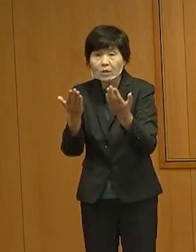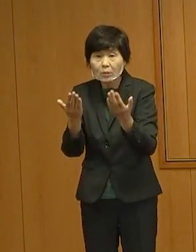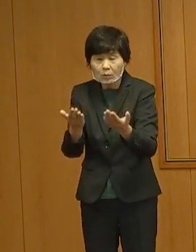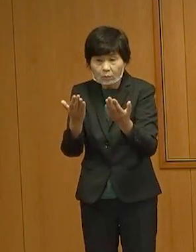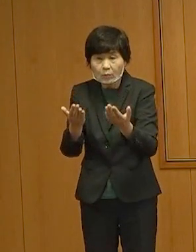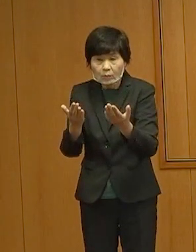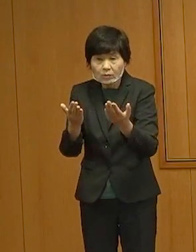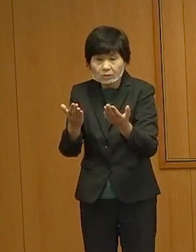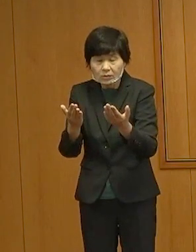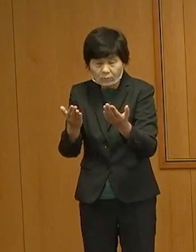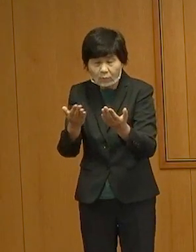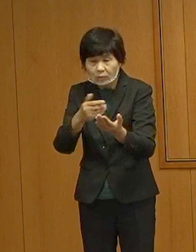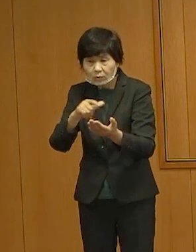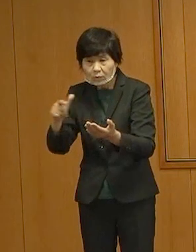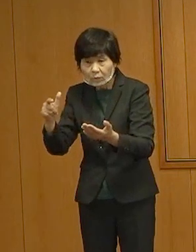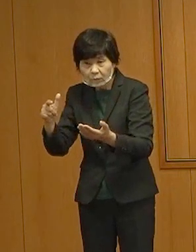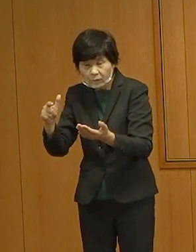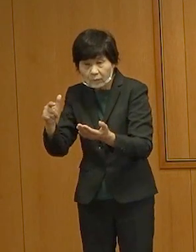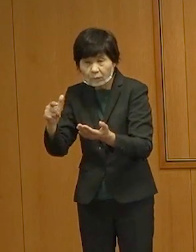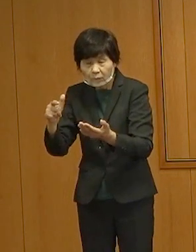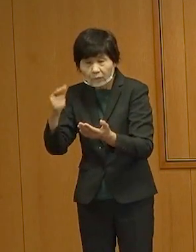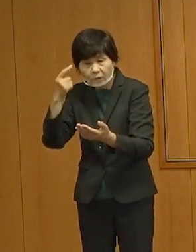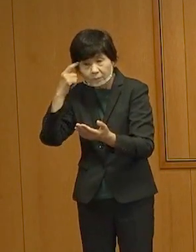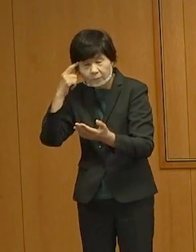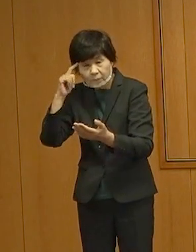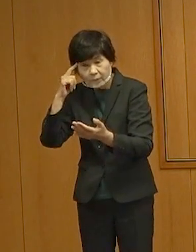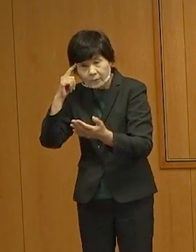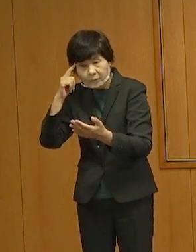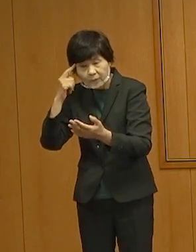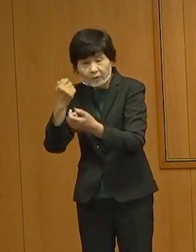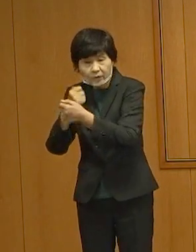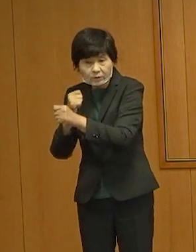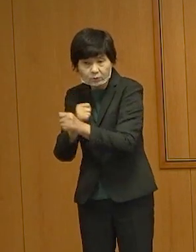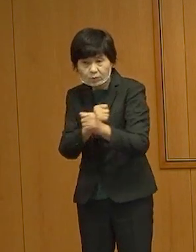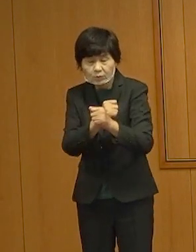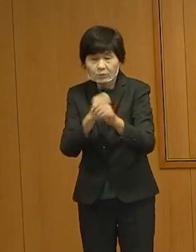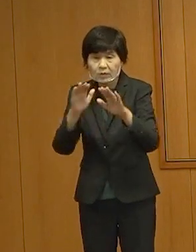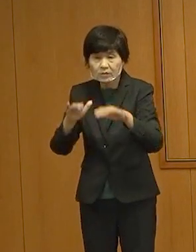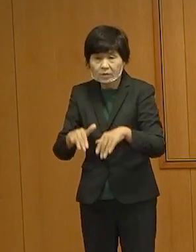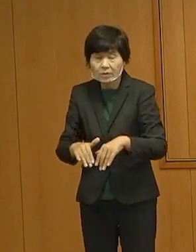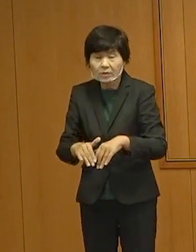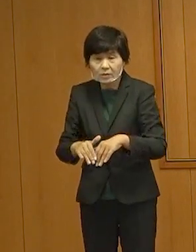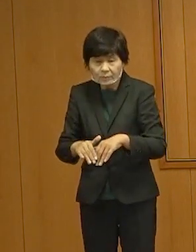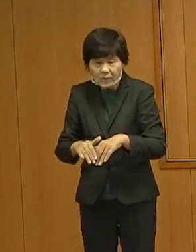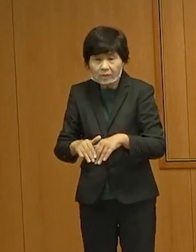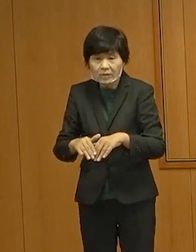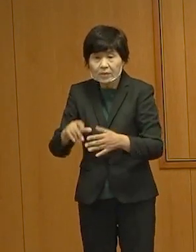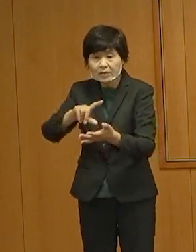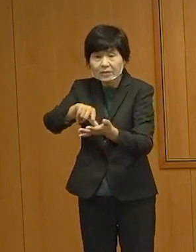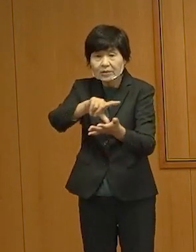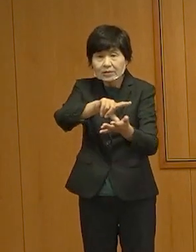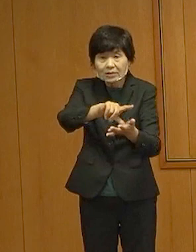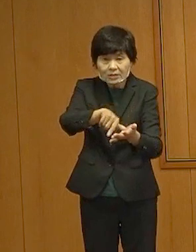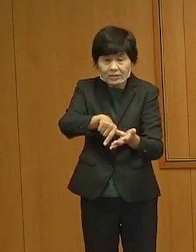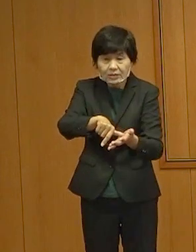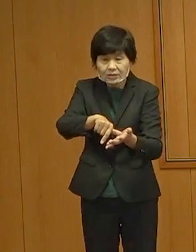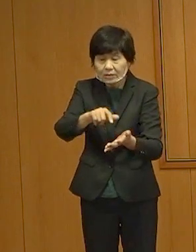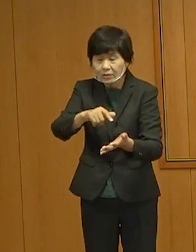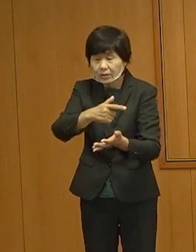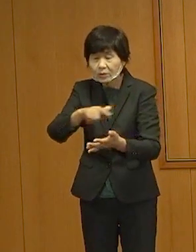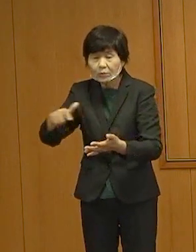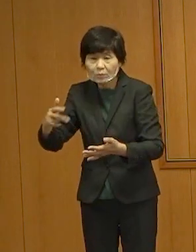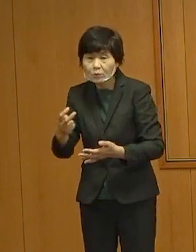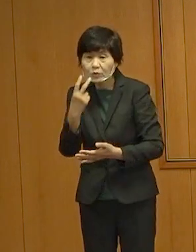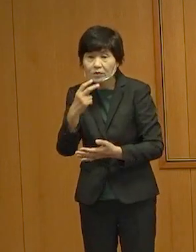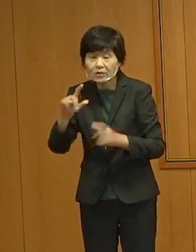せていただいておりますが、まあ、それぞれ地域によって、また、雰囲気も変わってくるだろうと思いますので、十二